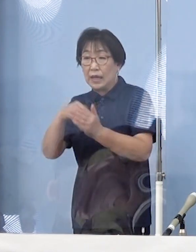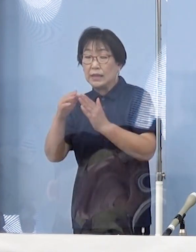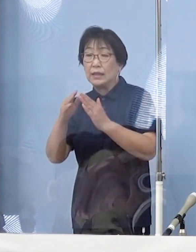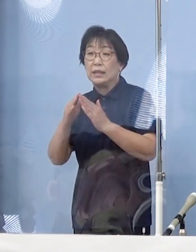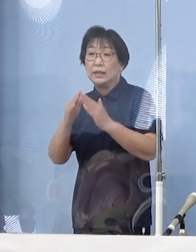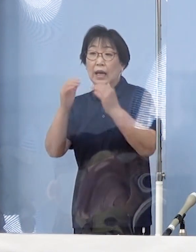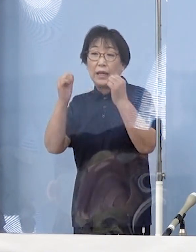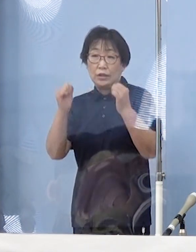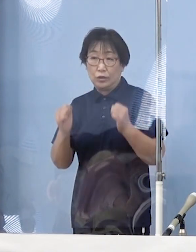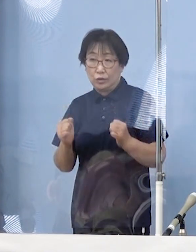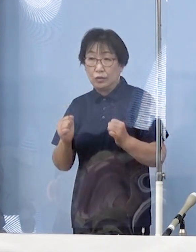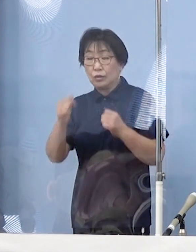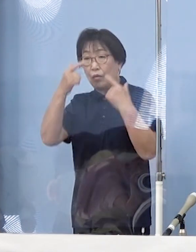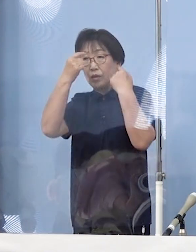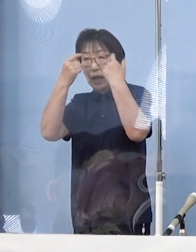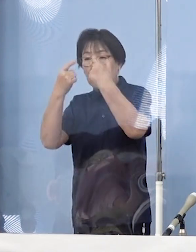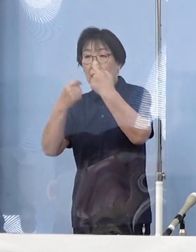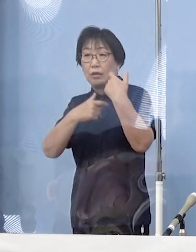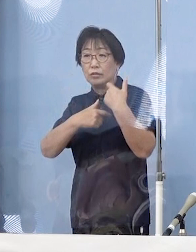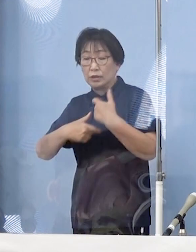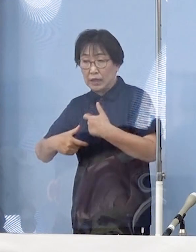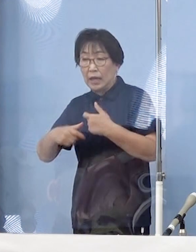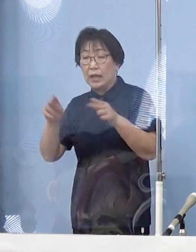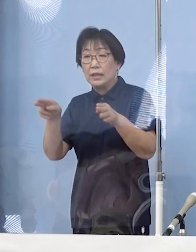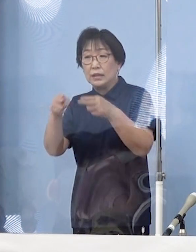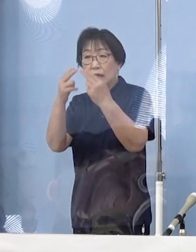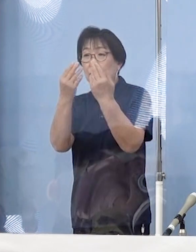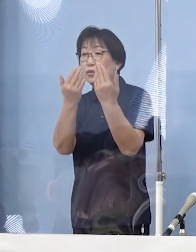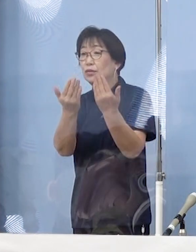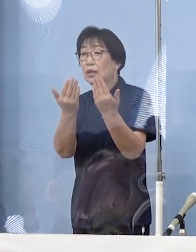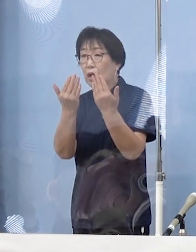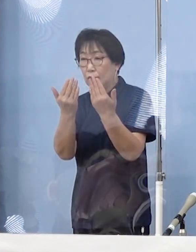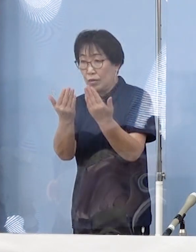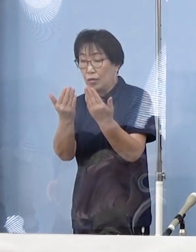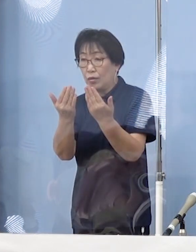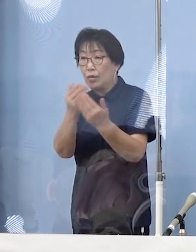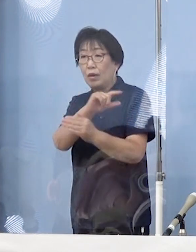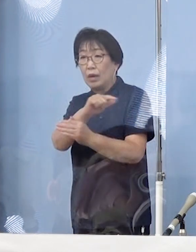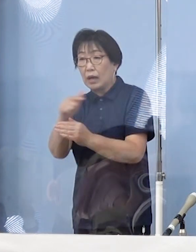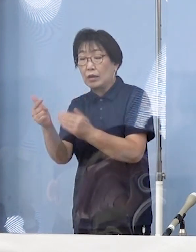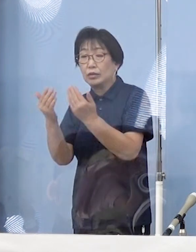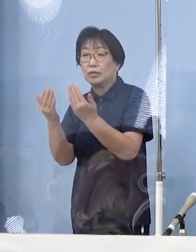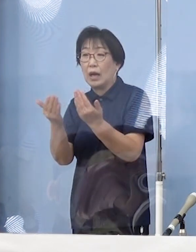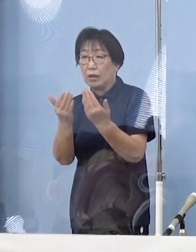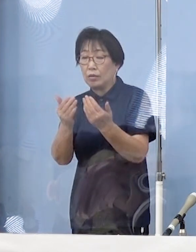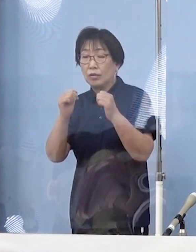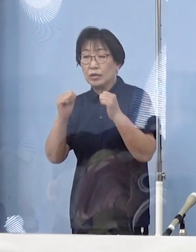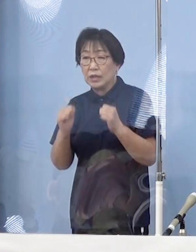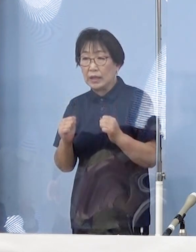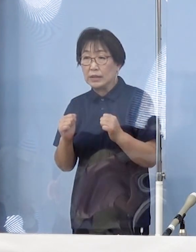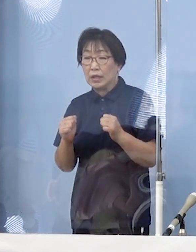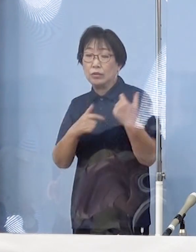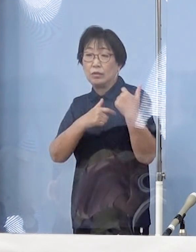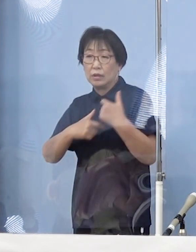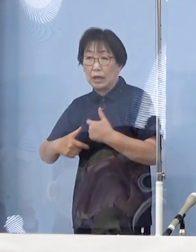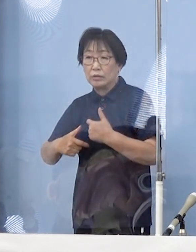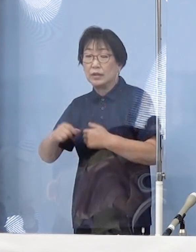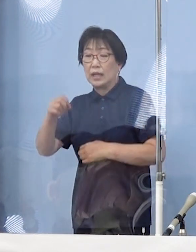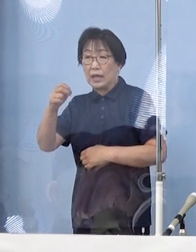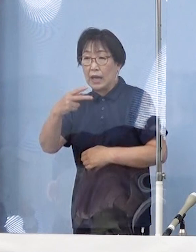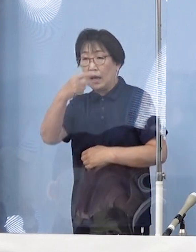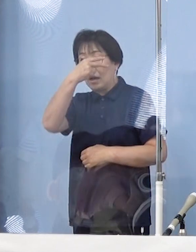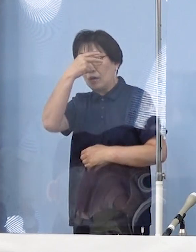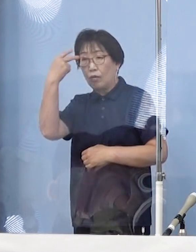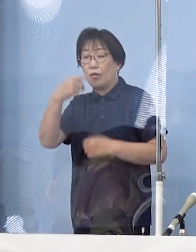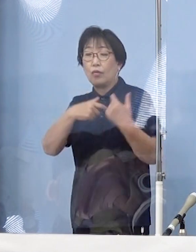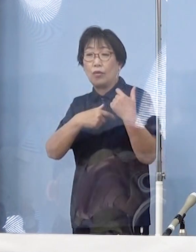県内在住の大学生、専修学校、各種学校等に在籍している学生の方や、高校生の